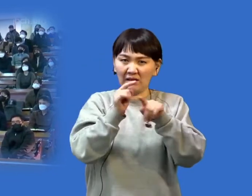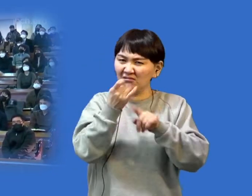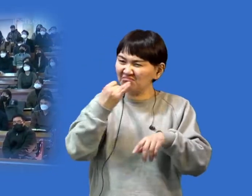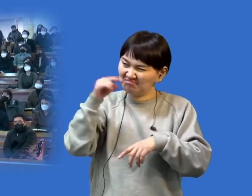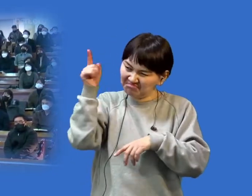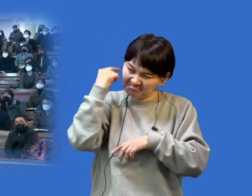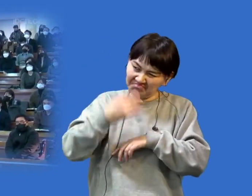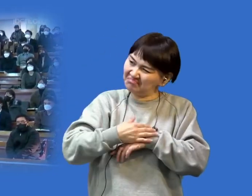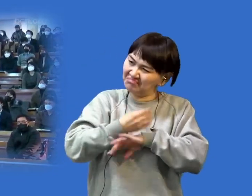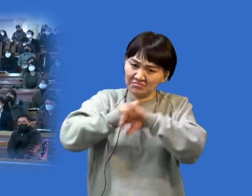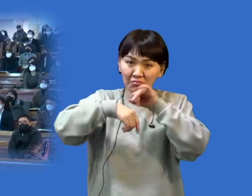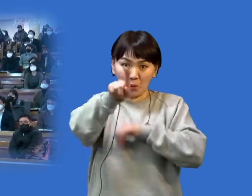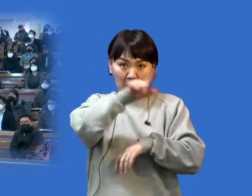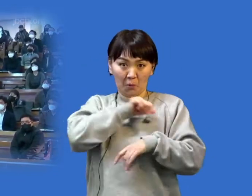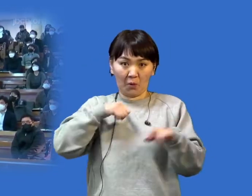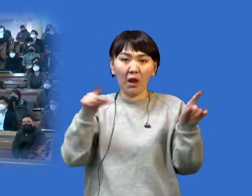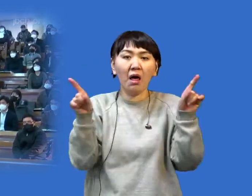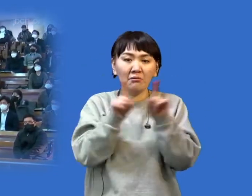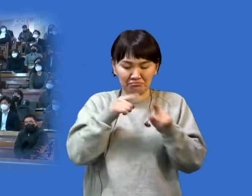Энэ ертөнц рүү буцаа явах юм уу?